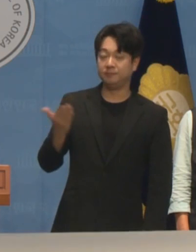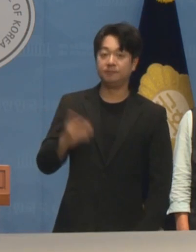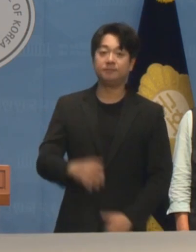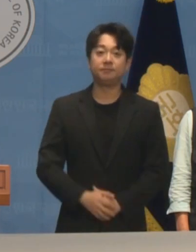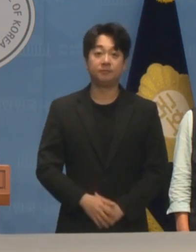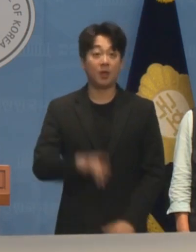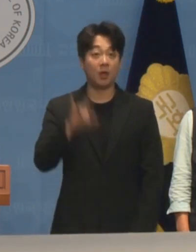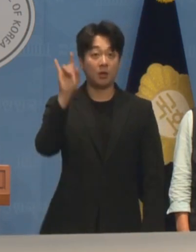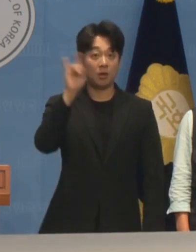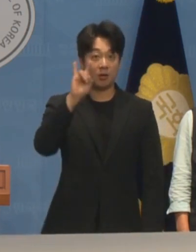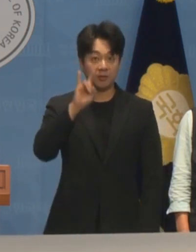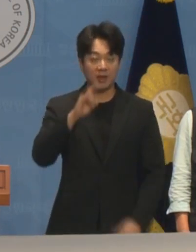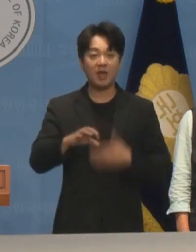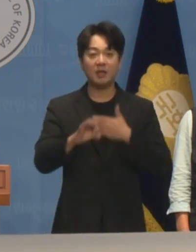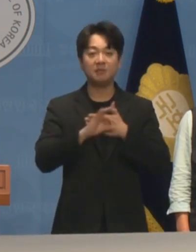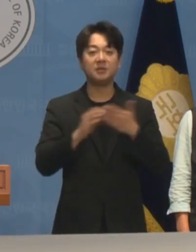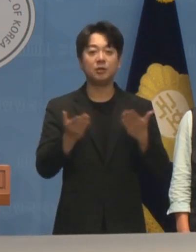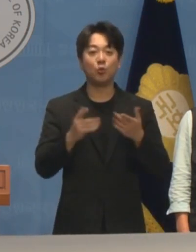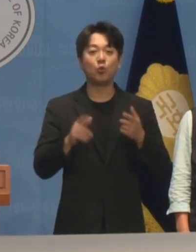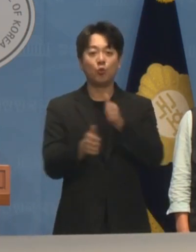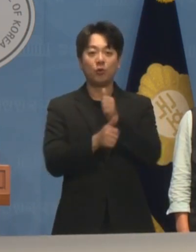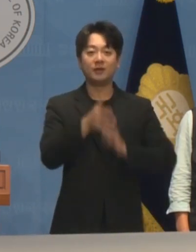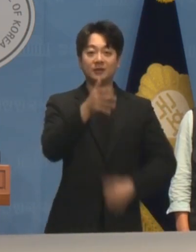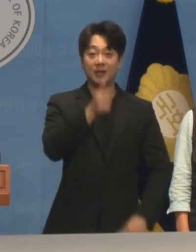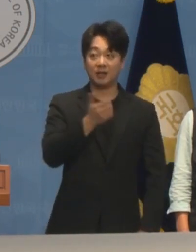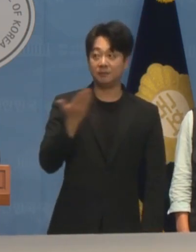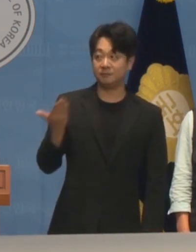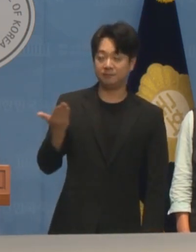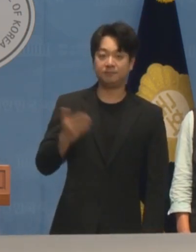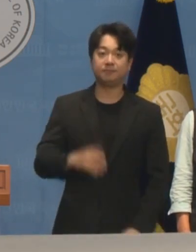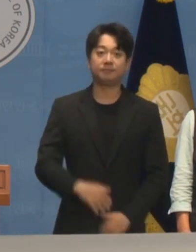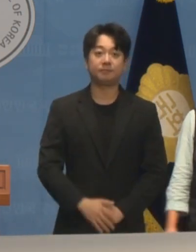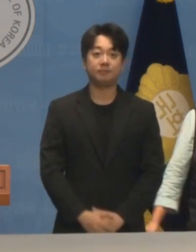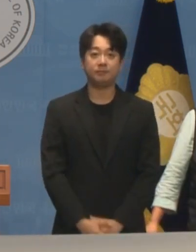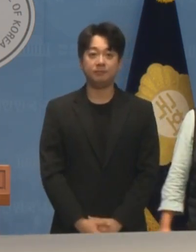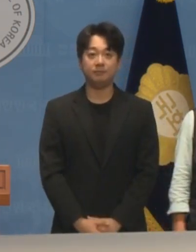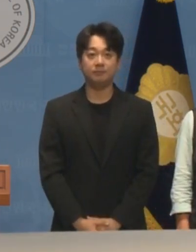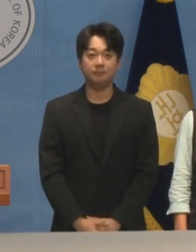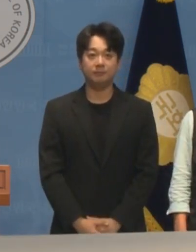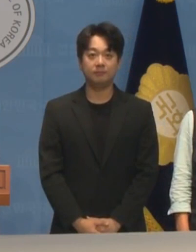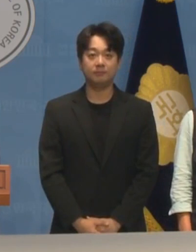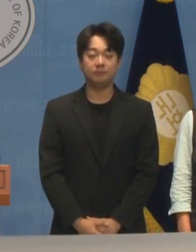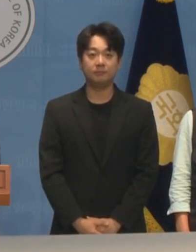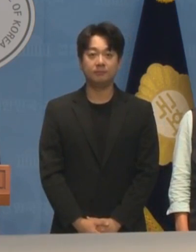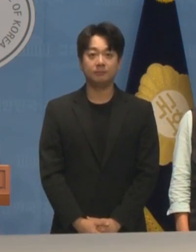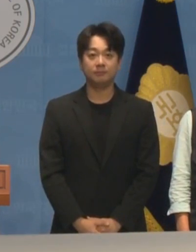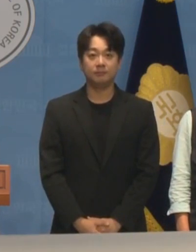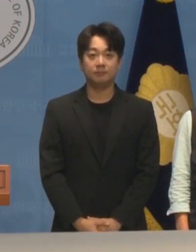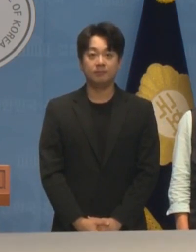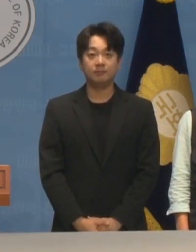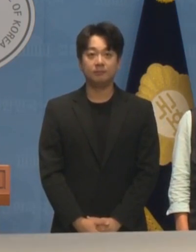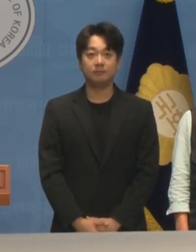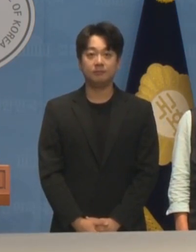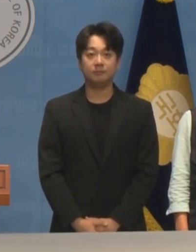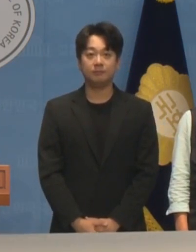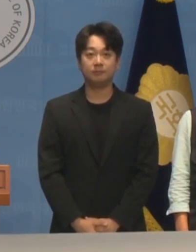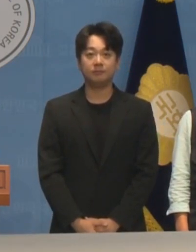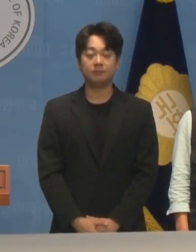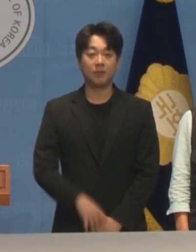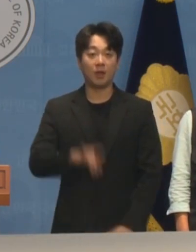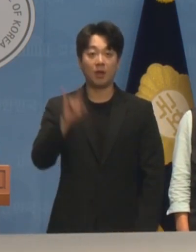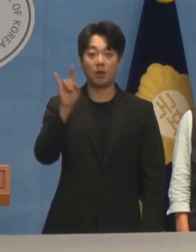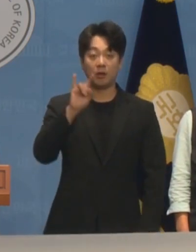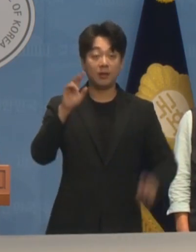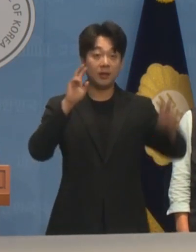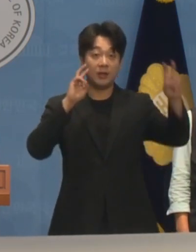현대차 비정규직 지회의 김형준 비대위원장님이십니다. 예. 그리고 우리